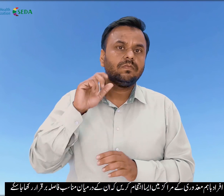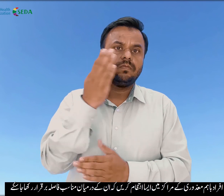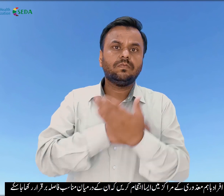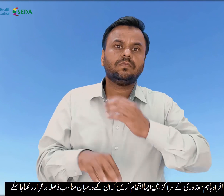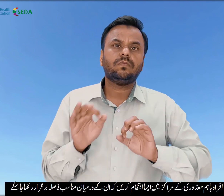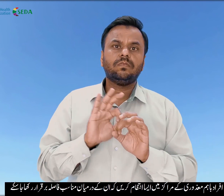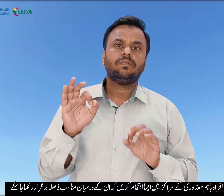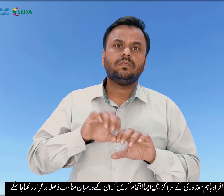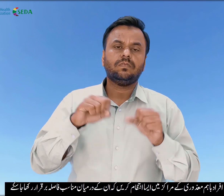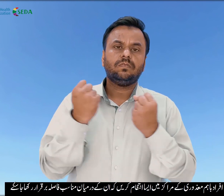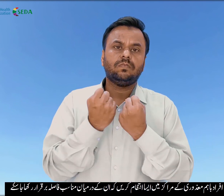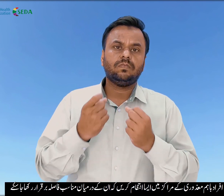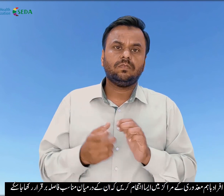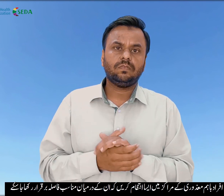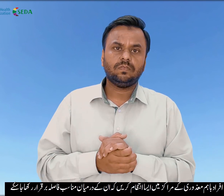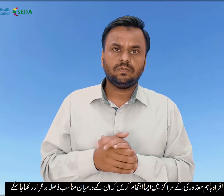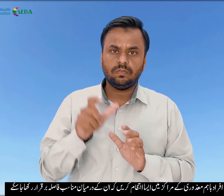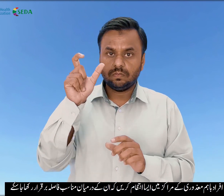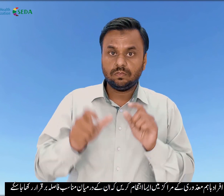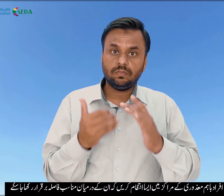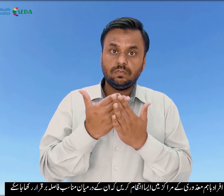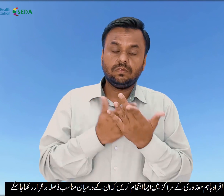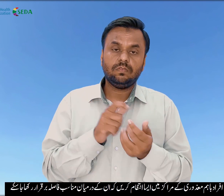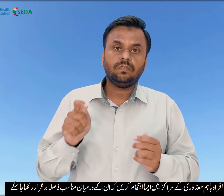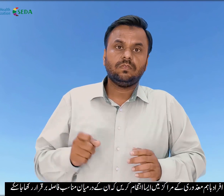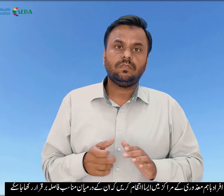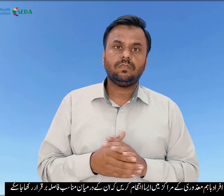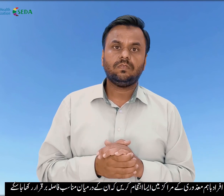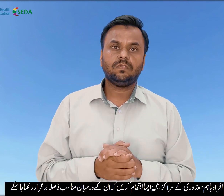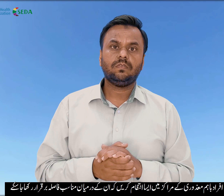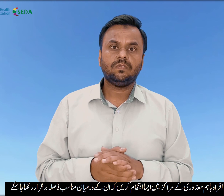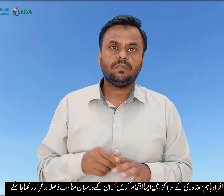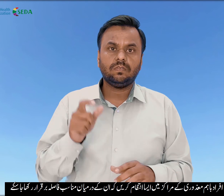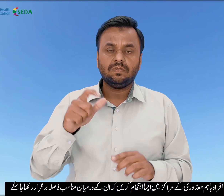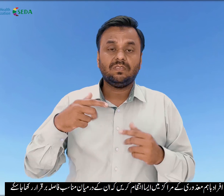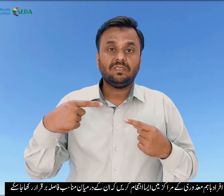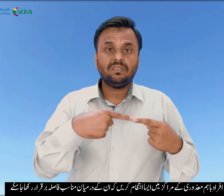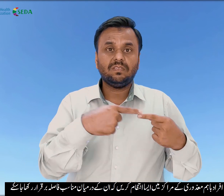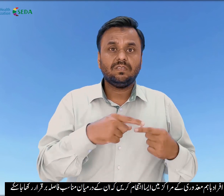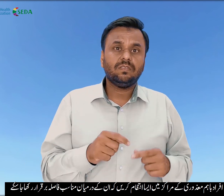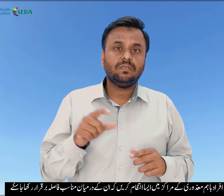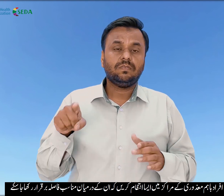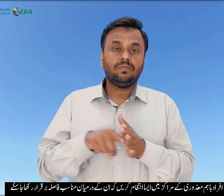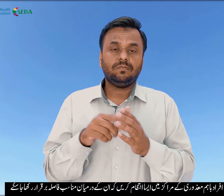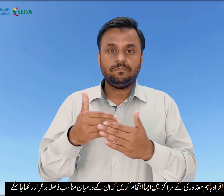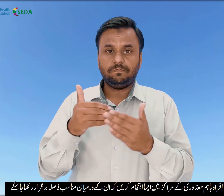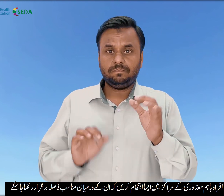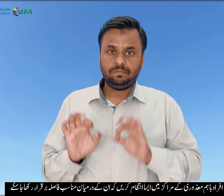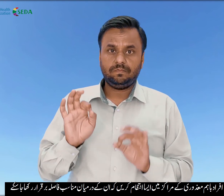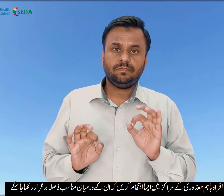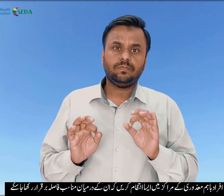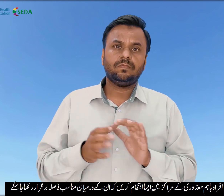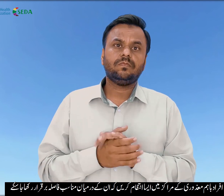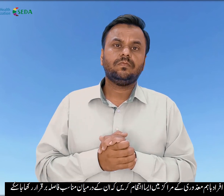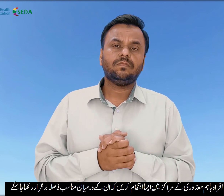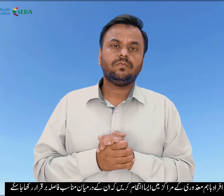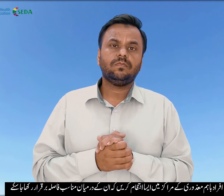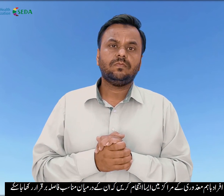افراد باہم معذوری کے مراکز میں ایسا انتظام کریں کہ ان کے درمیان مناسب فاصلہ برقرار رکھا